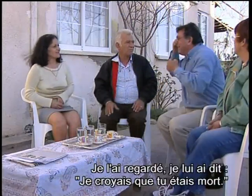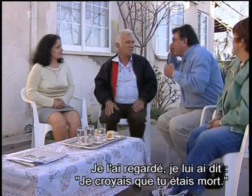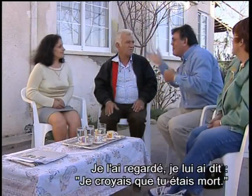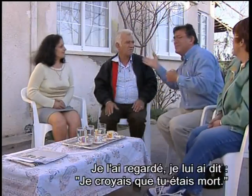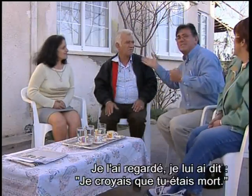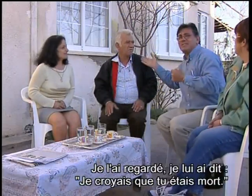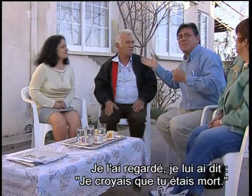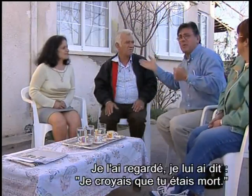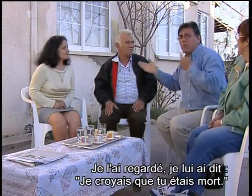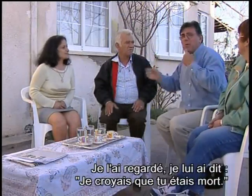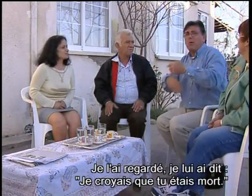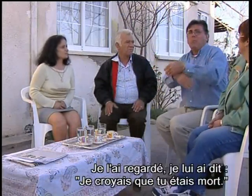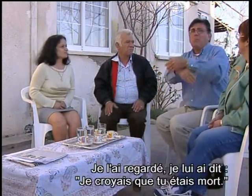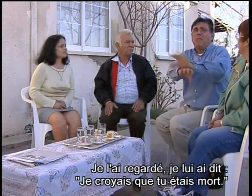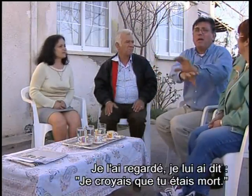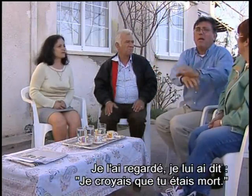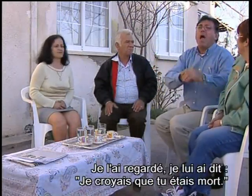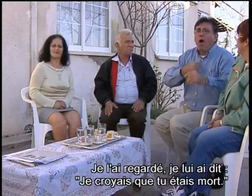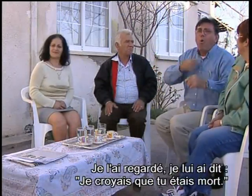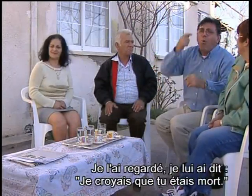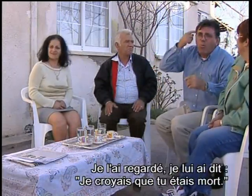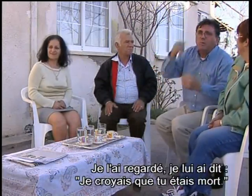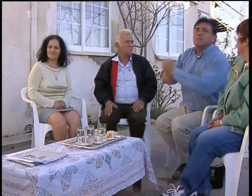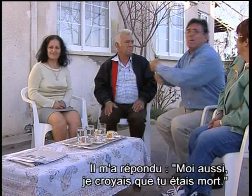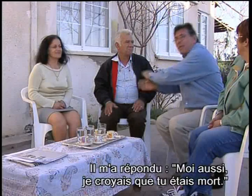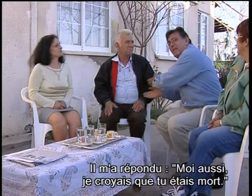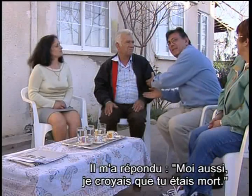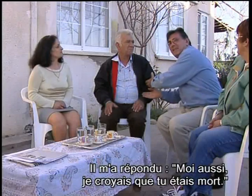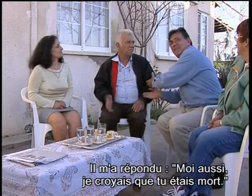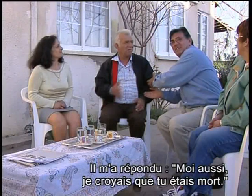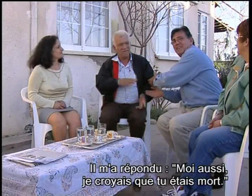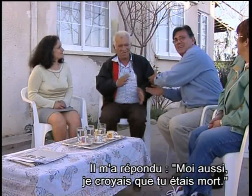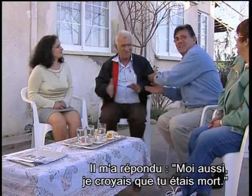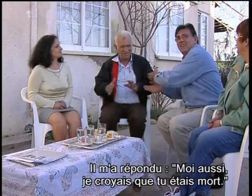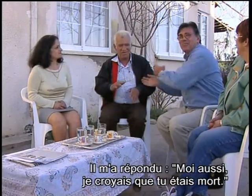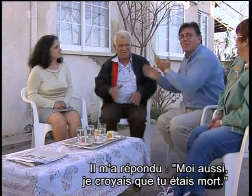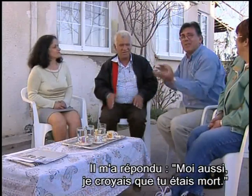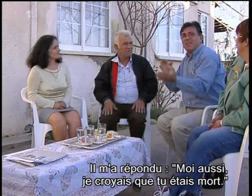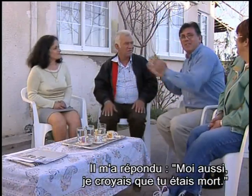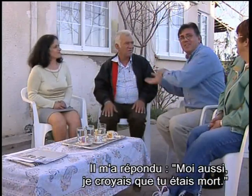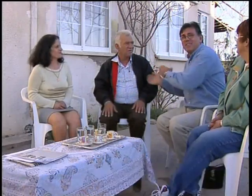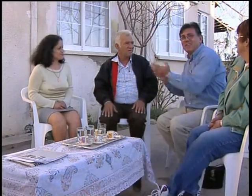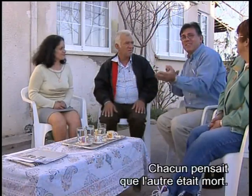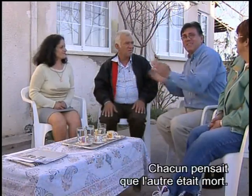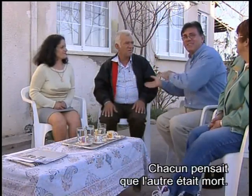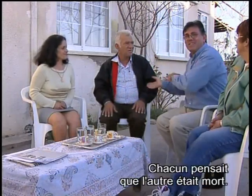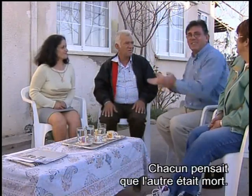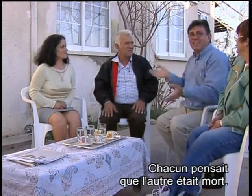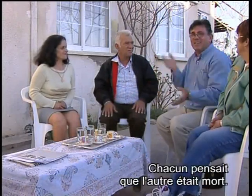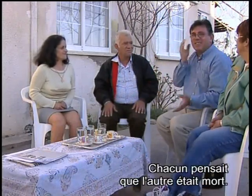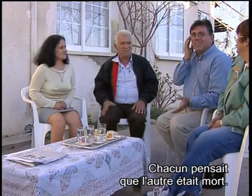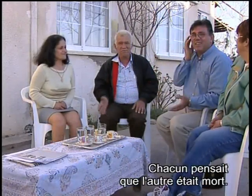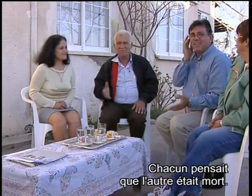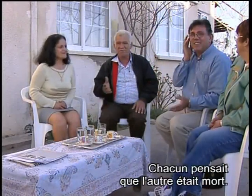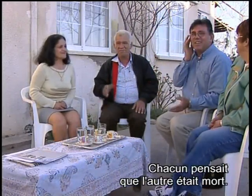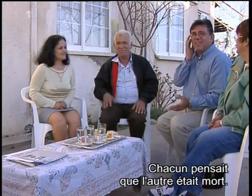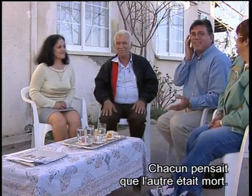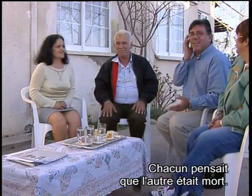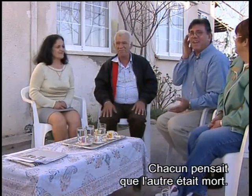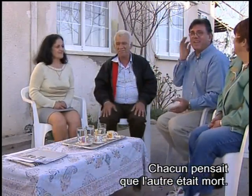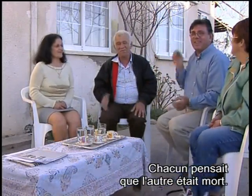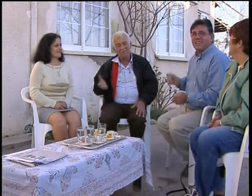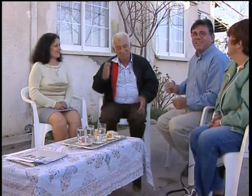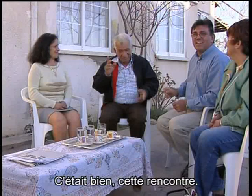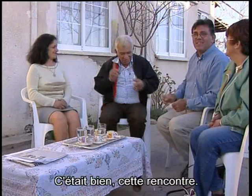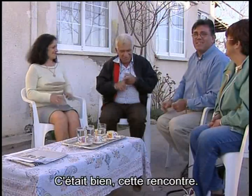Moi, je l'ai regardé, je lui ai dit, mais je croyais que tu étais mort. Il m répondu, moi aussi, je croyais que étais mort. Chacun pensait que l'autre était mort. Oui,